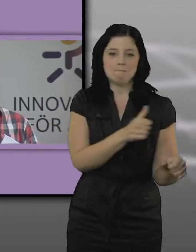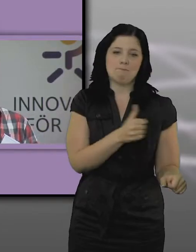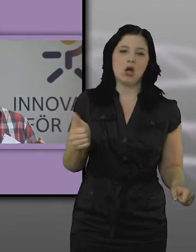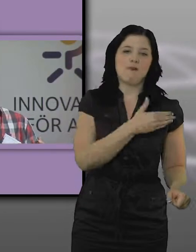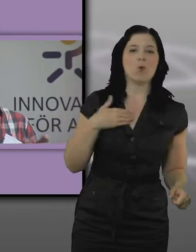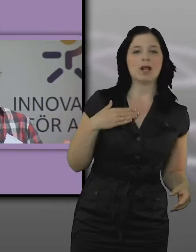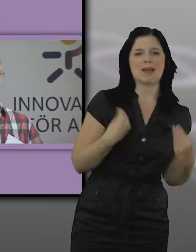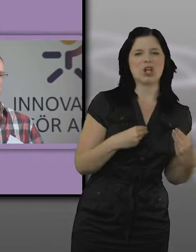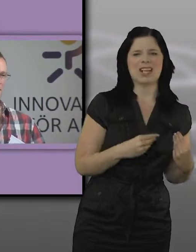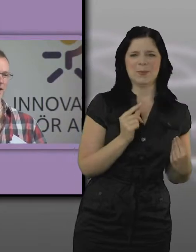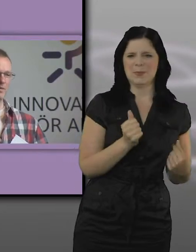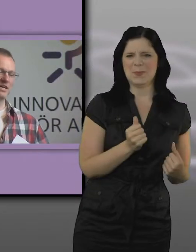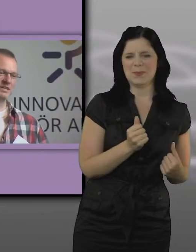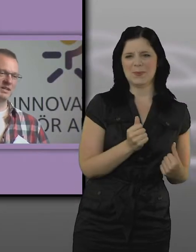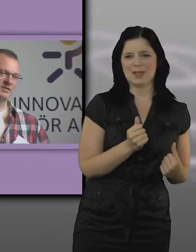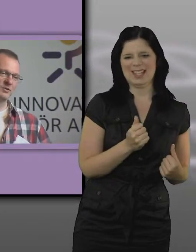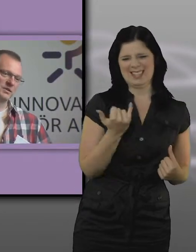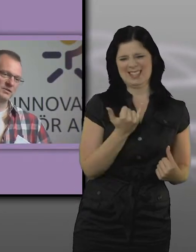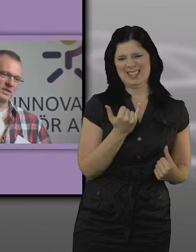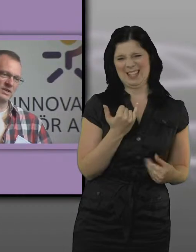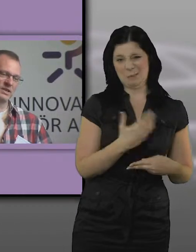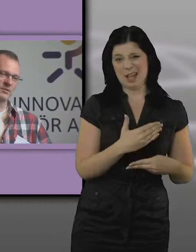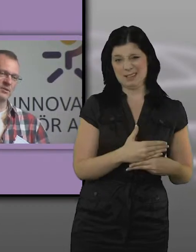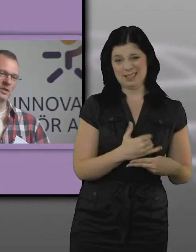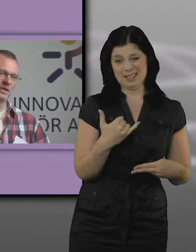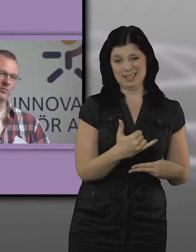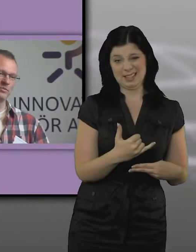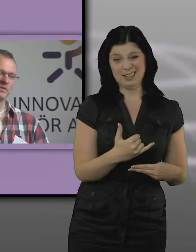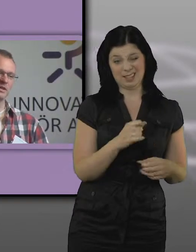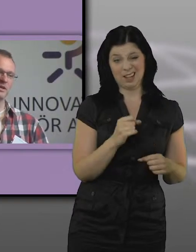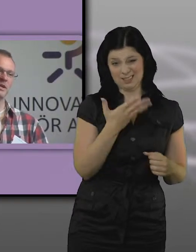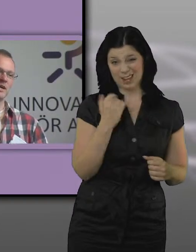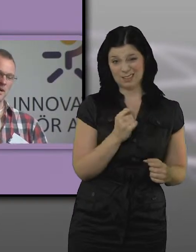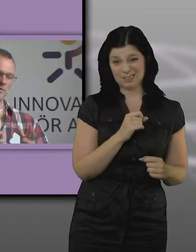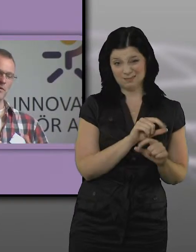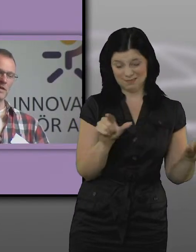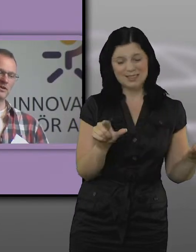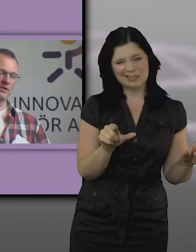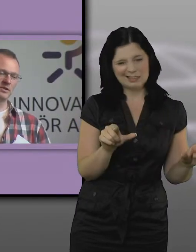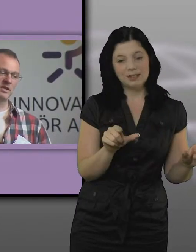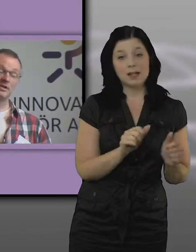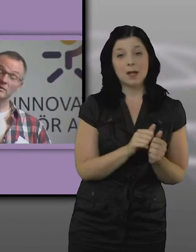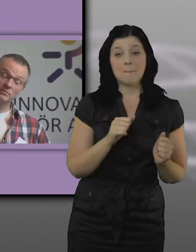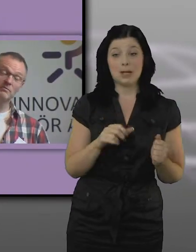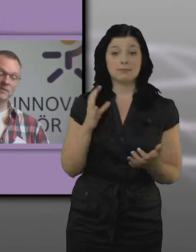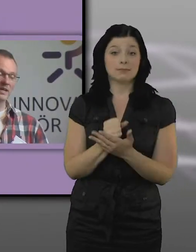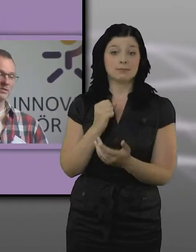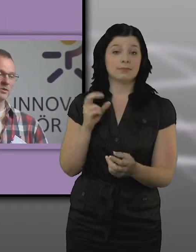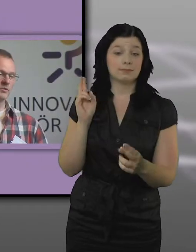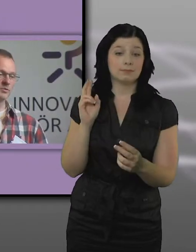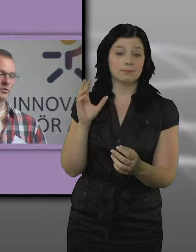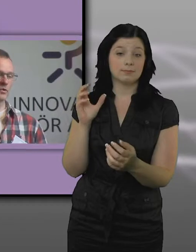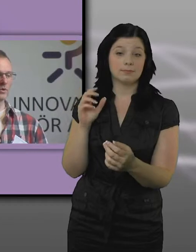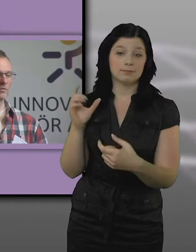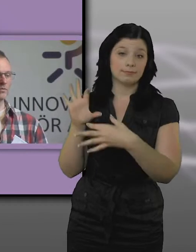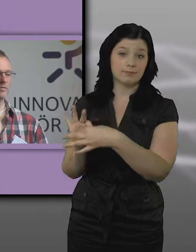material. Det är för lite. 10 pjäser är det som kanske vi kan då lägga upp. Men får vi med teatrarna, vilket verkar som,